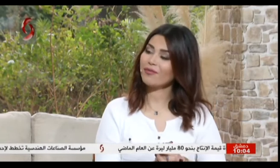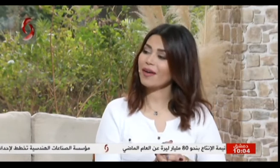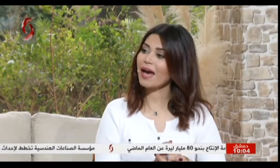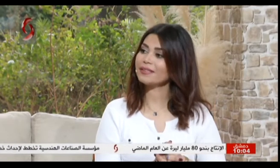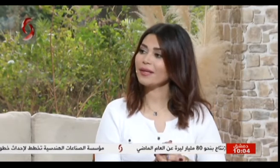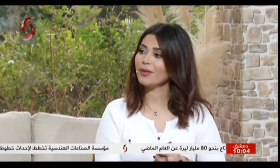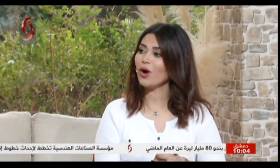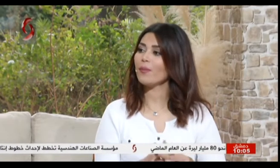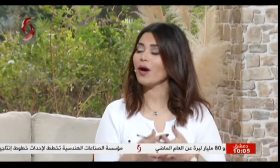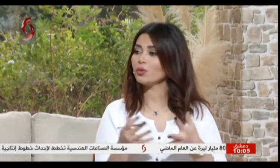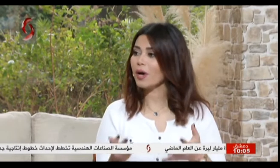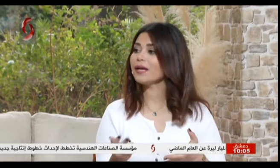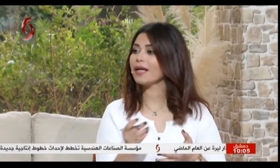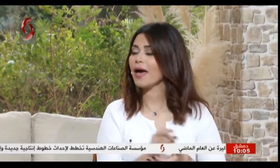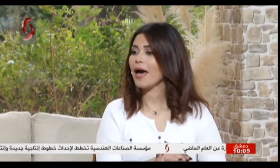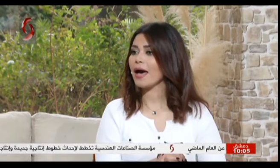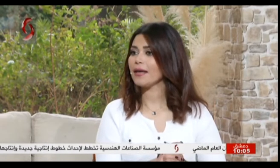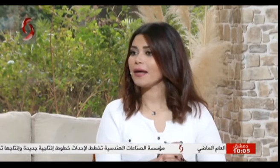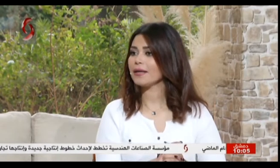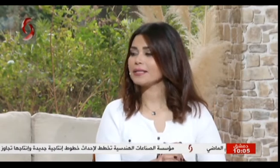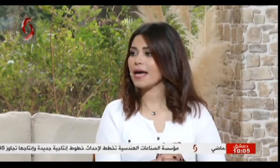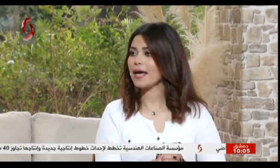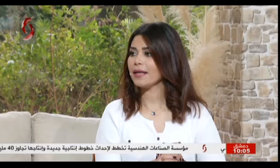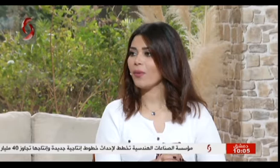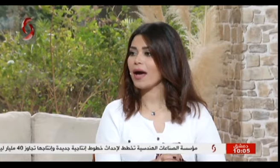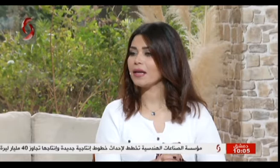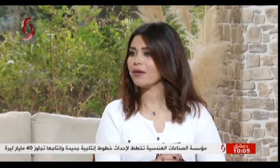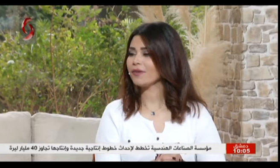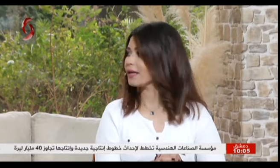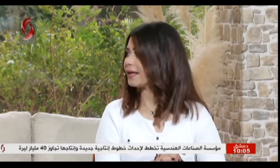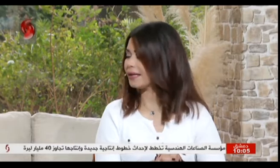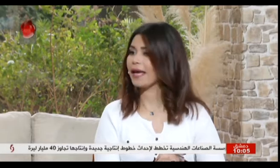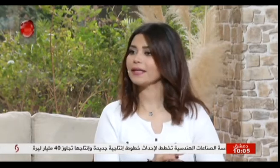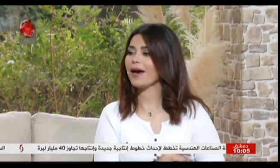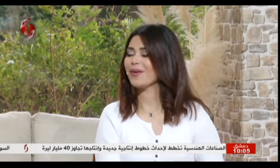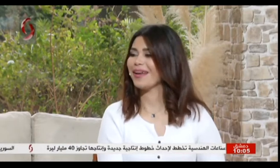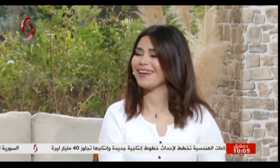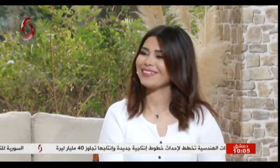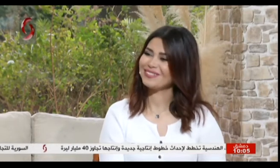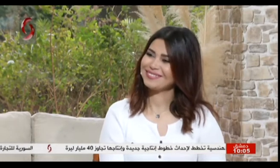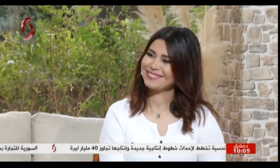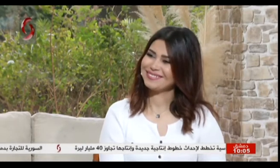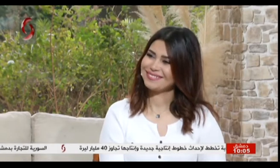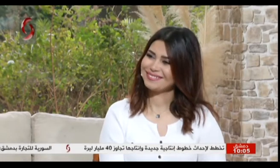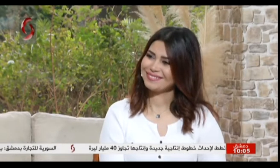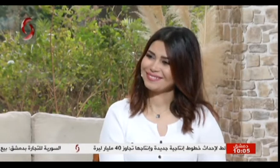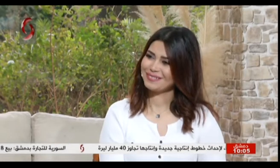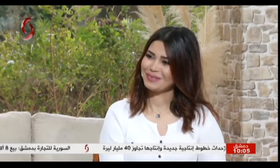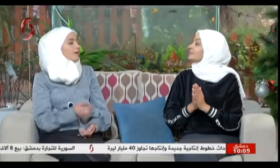حبينا نعرف أكثر اليوم عنوان الرسالة والفكرة يلي كانت قائمة عليها.